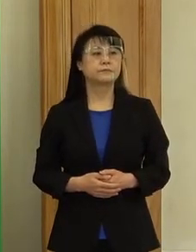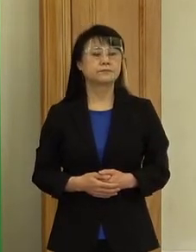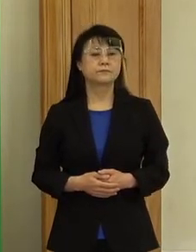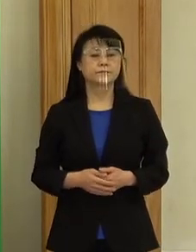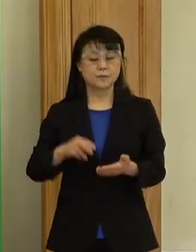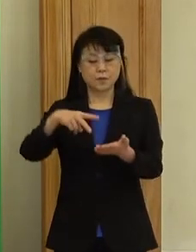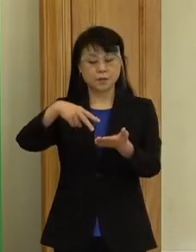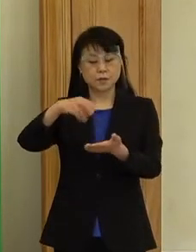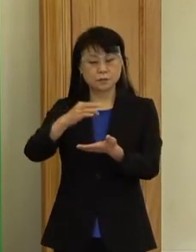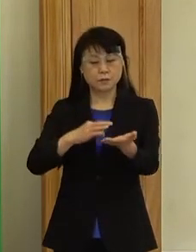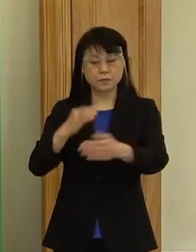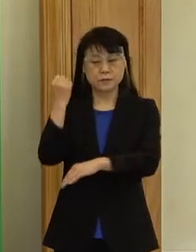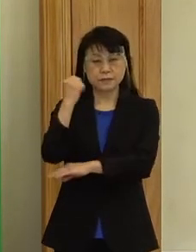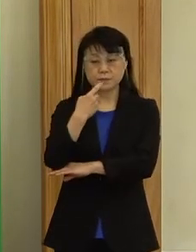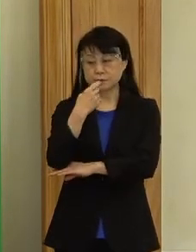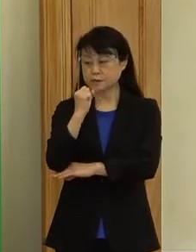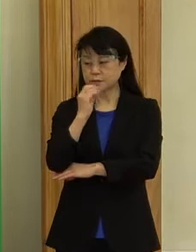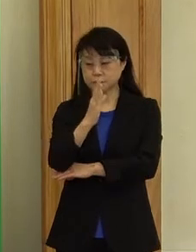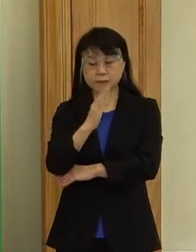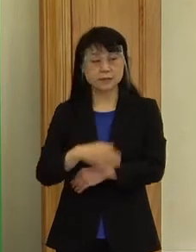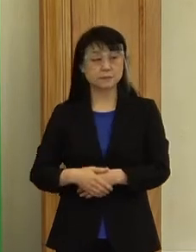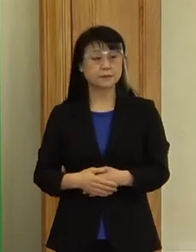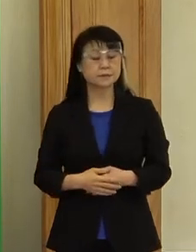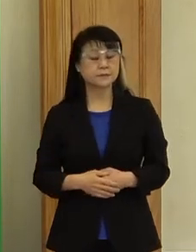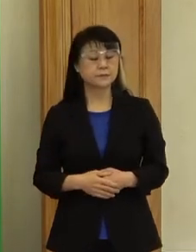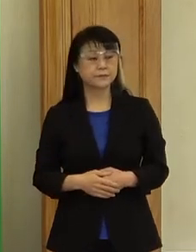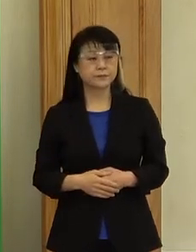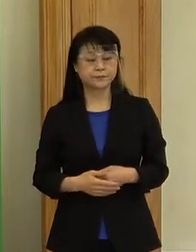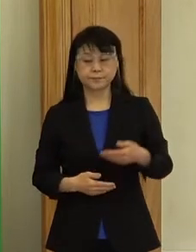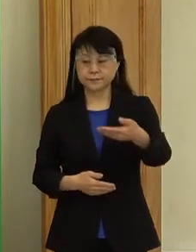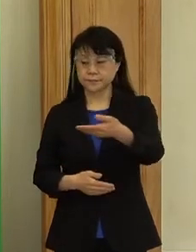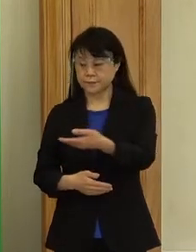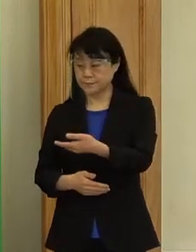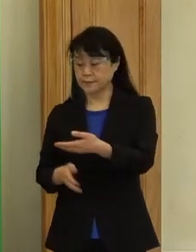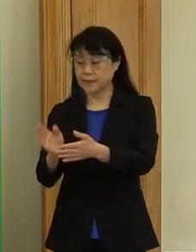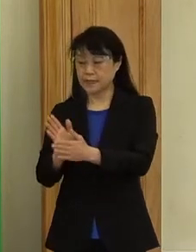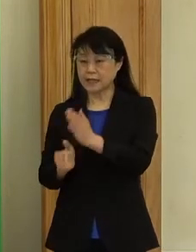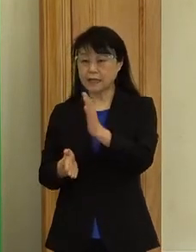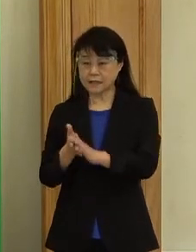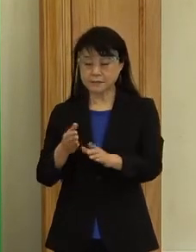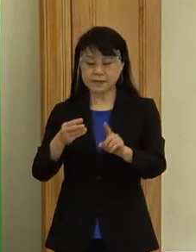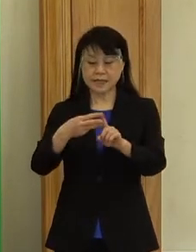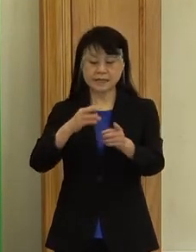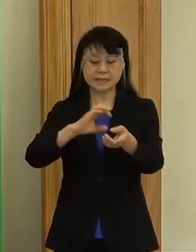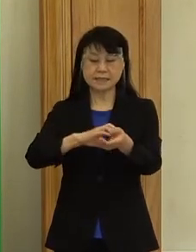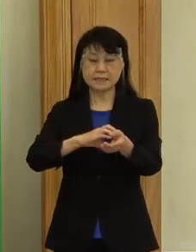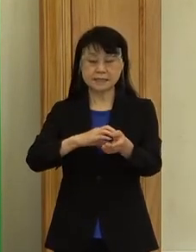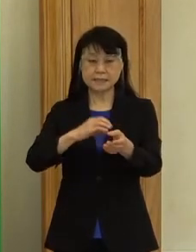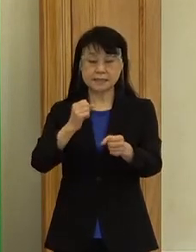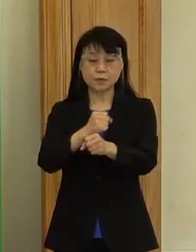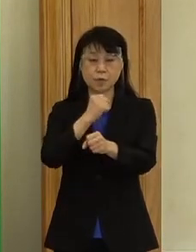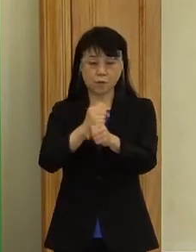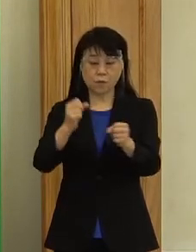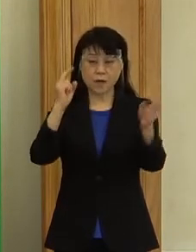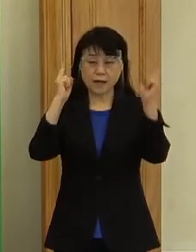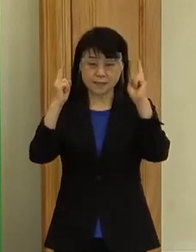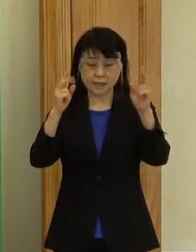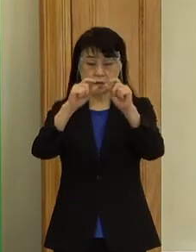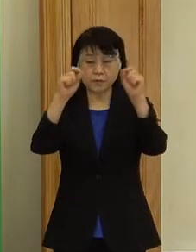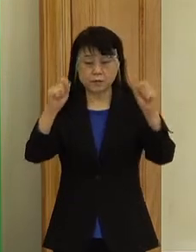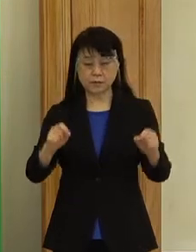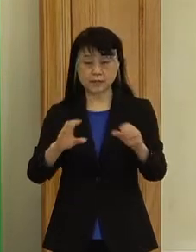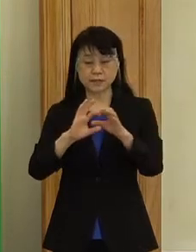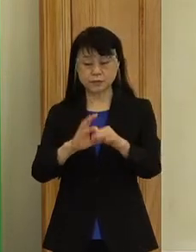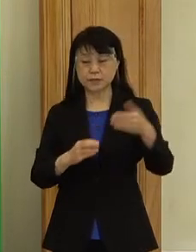読売新聞の小田倉です。よろしくお願いします。すみません、改めてになるんですけど、あの日以降の問題についてお伺いいたします。